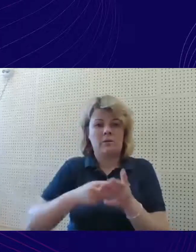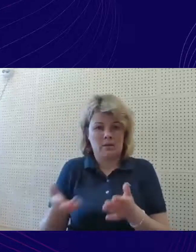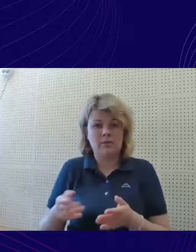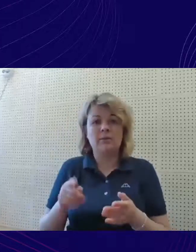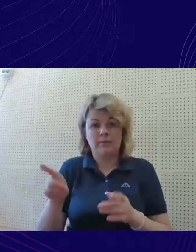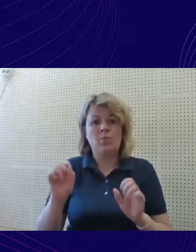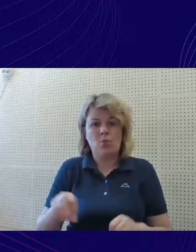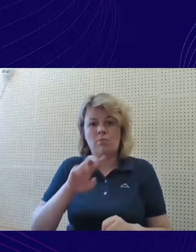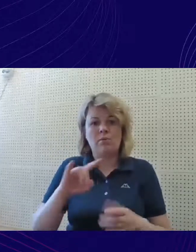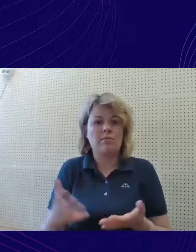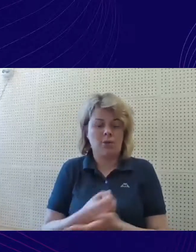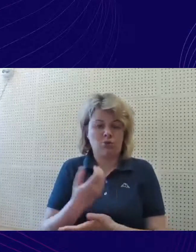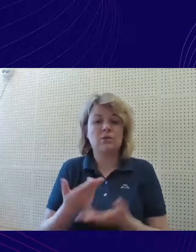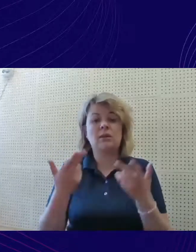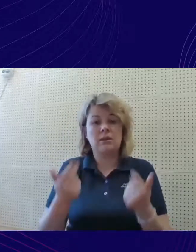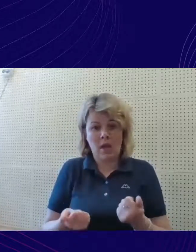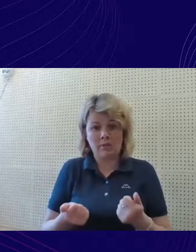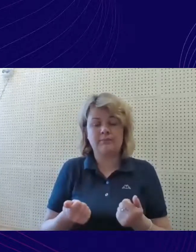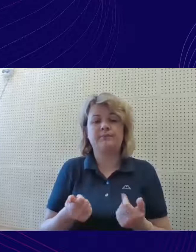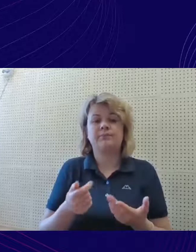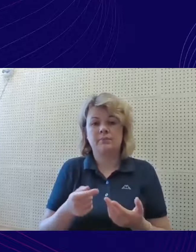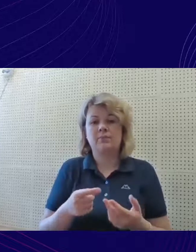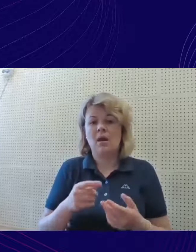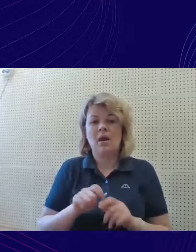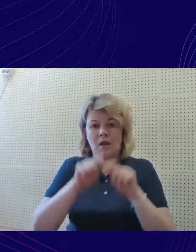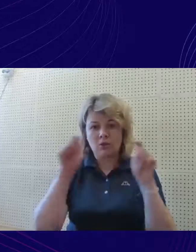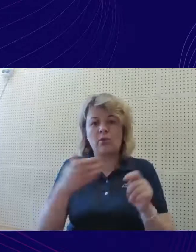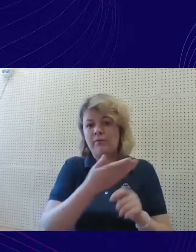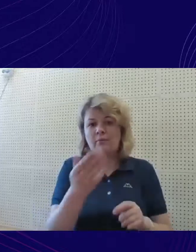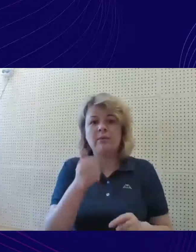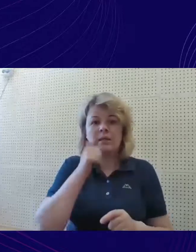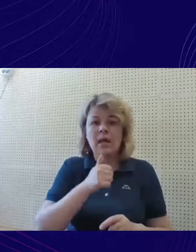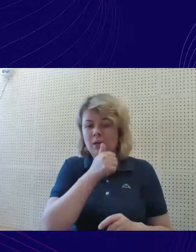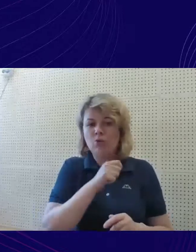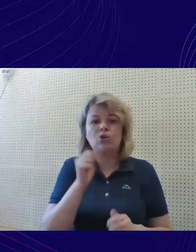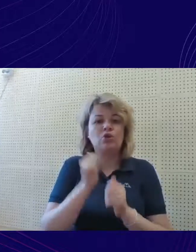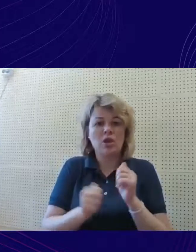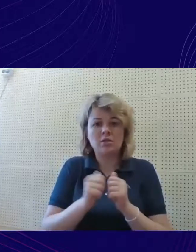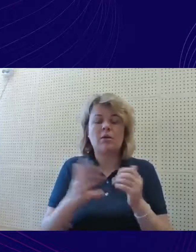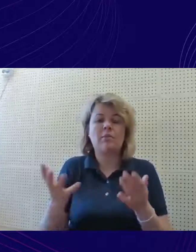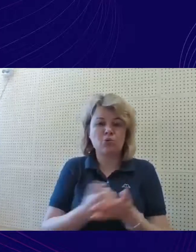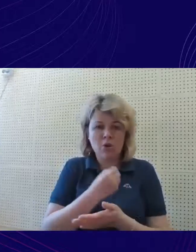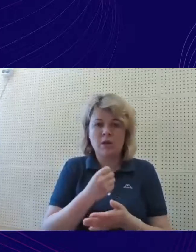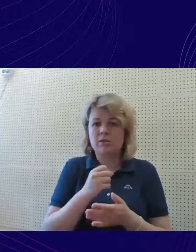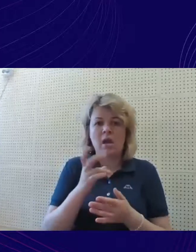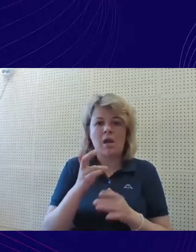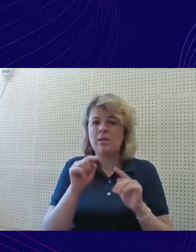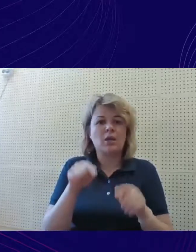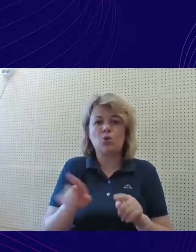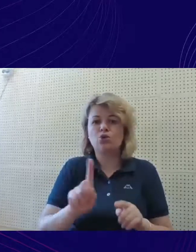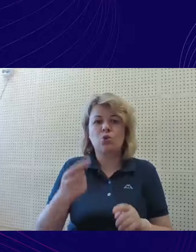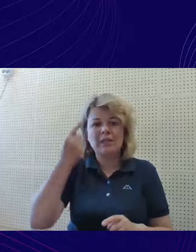выходе нередко, открою вам страшную тайну, получается не то, что задумывалось изначально.